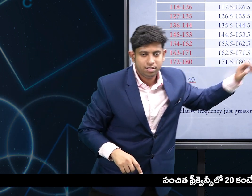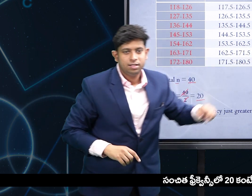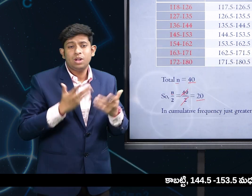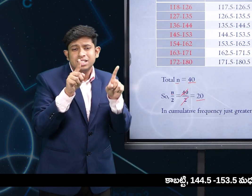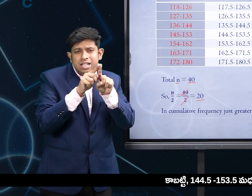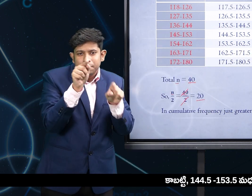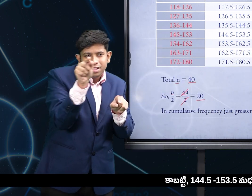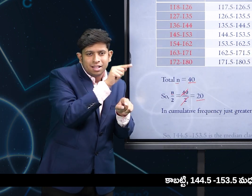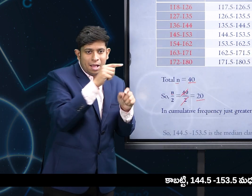కాబట్టి